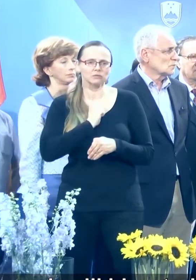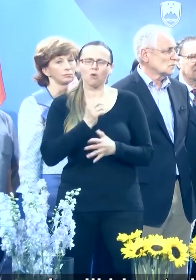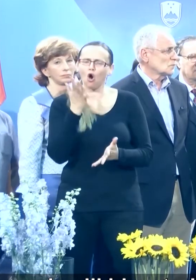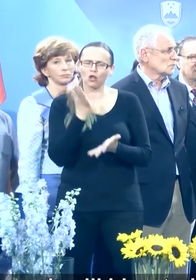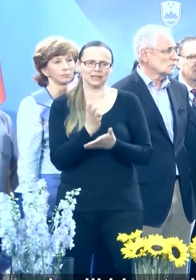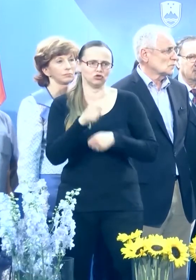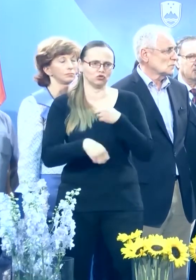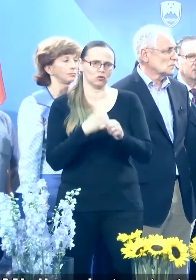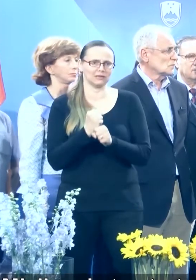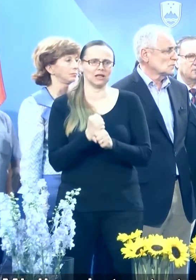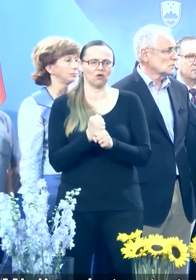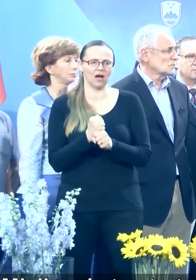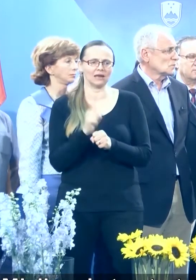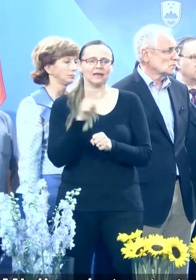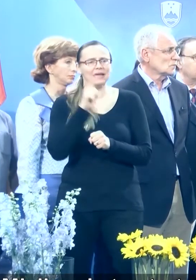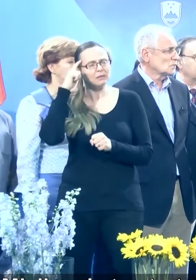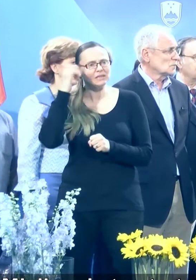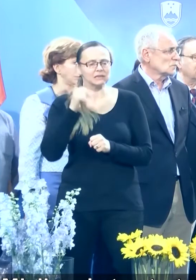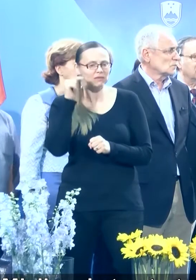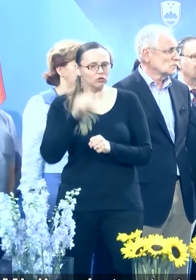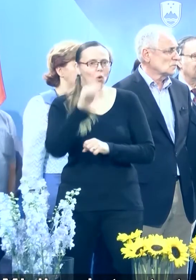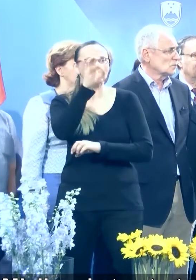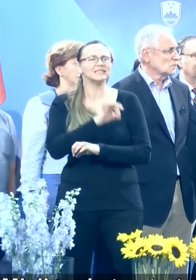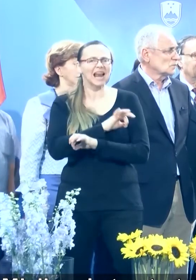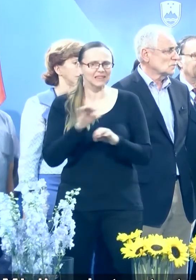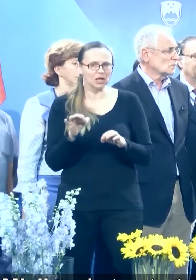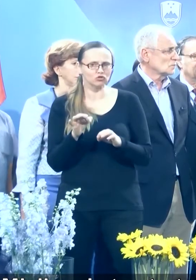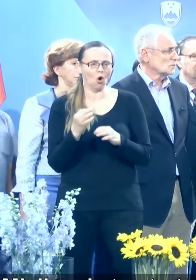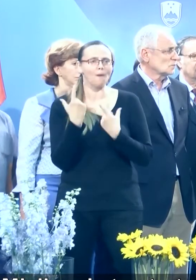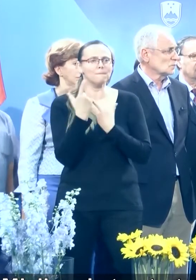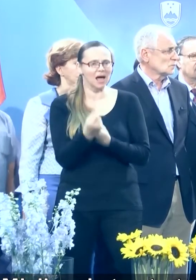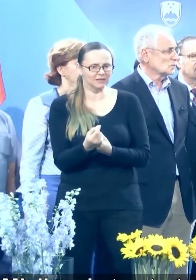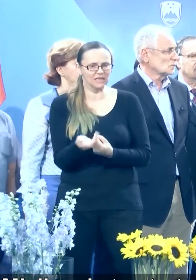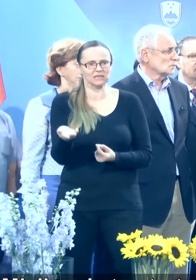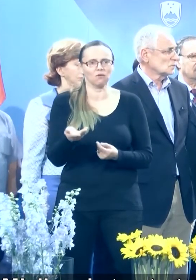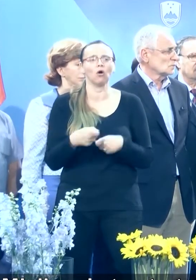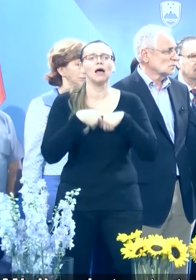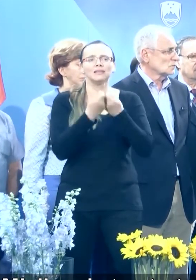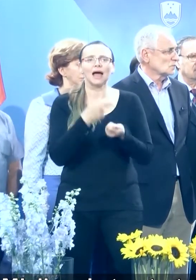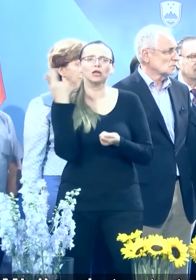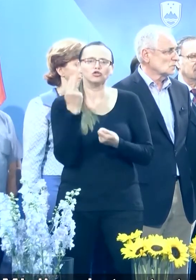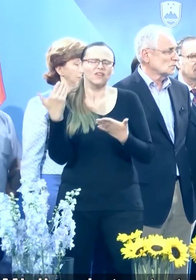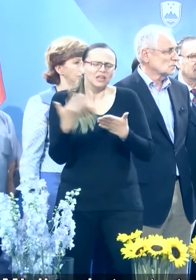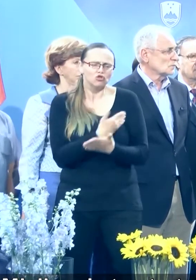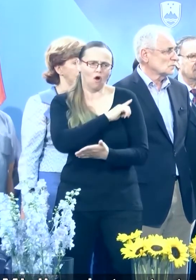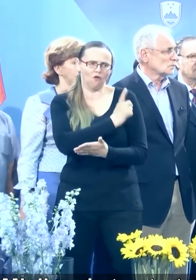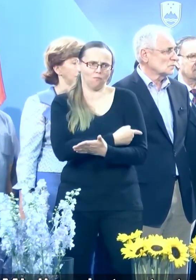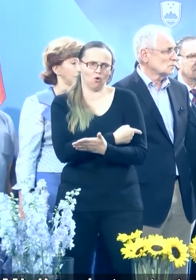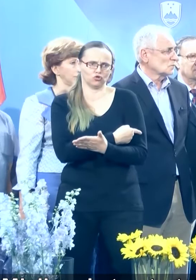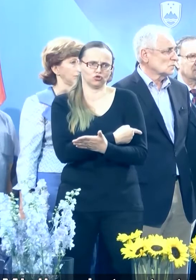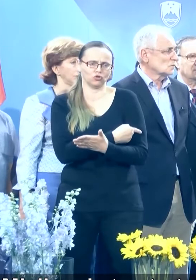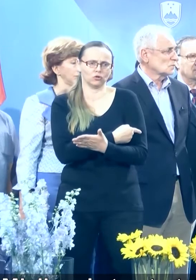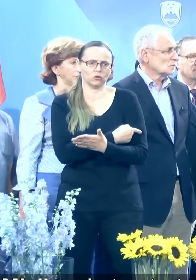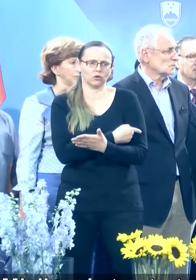odlično sodelovali in mislim, da to strateško partnerstvo daje Sloveniji novo moč zlasti